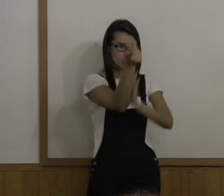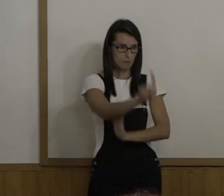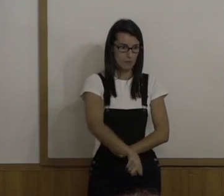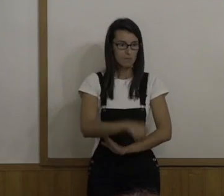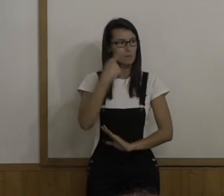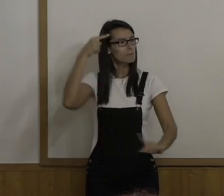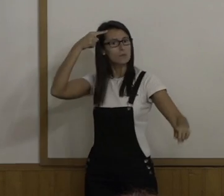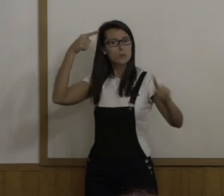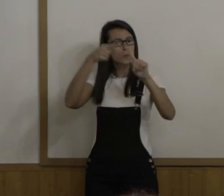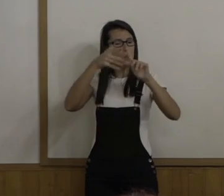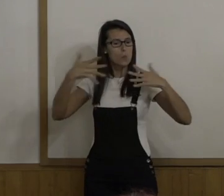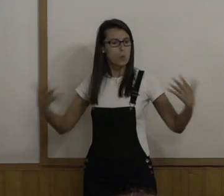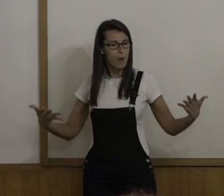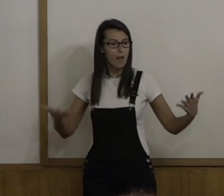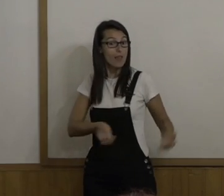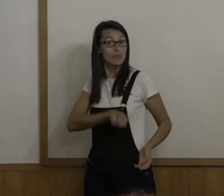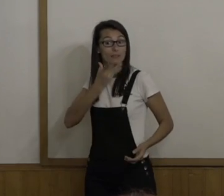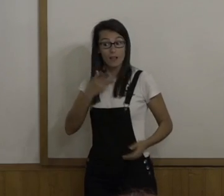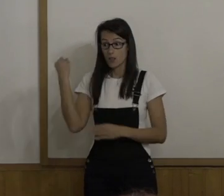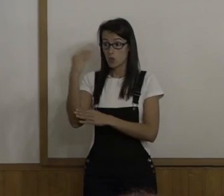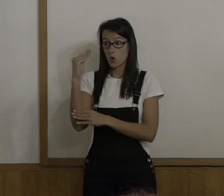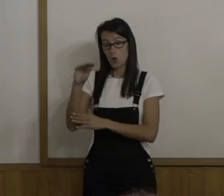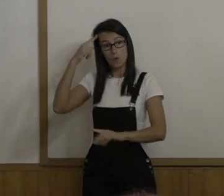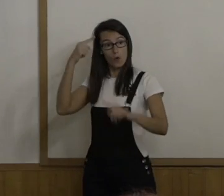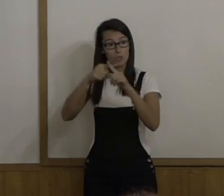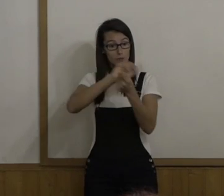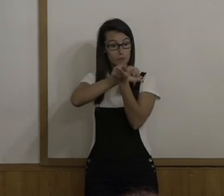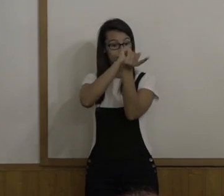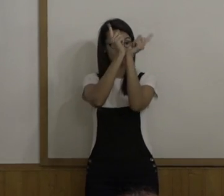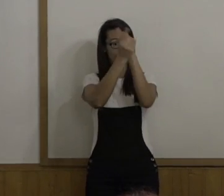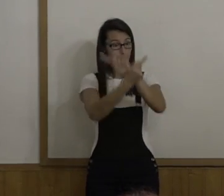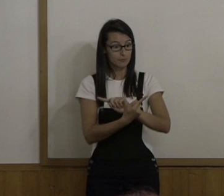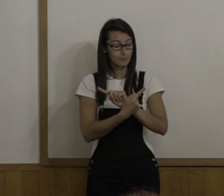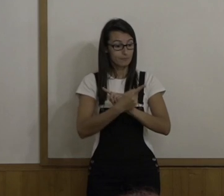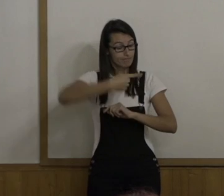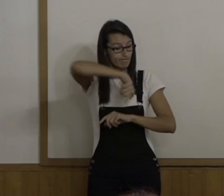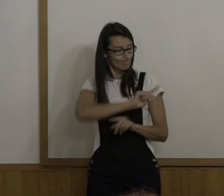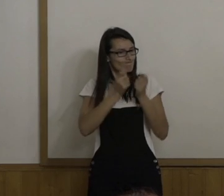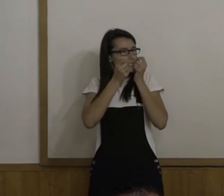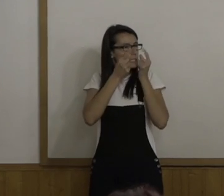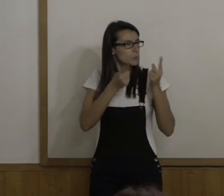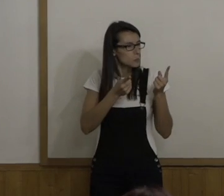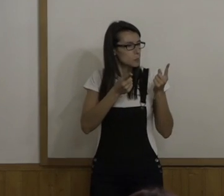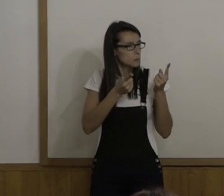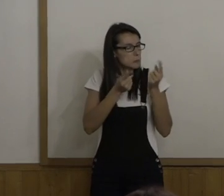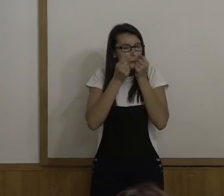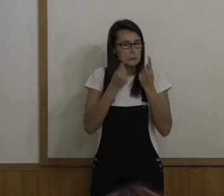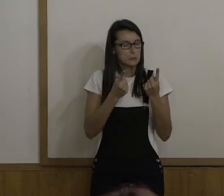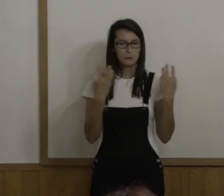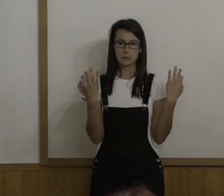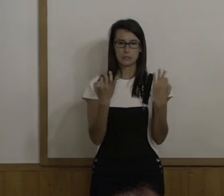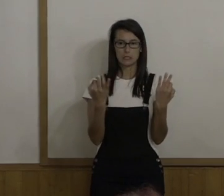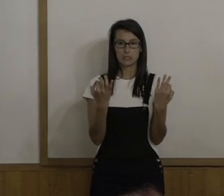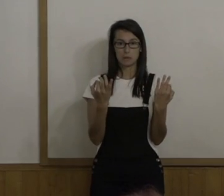promueve es el talento joven como motor de cambio, ¿no? Nos hemos dado cuenta que hay un instrumento que está al